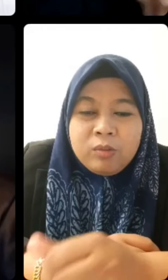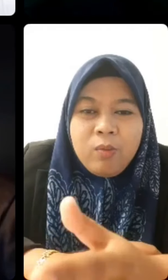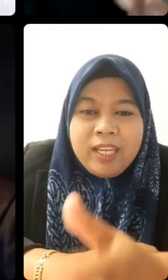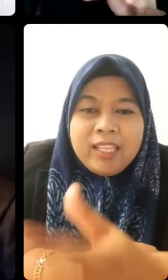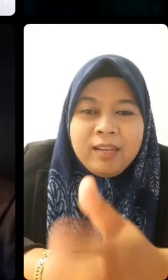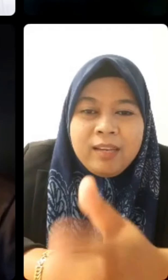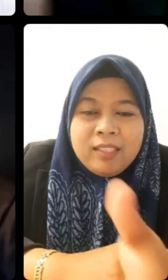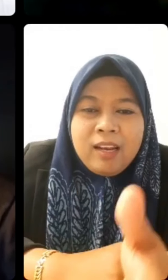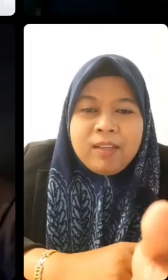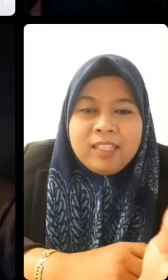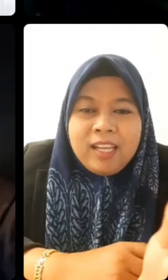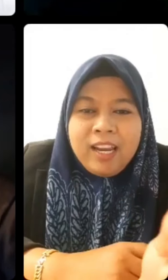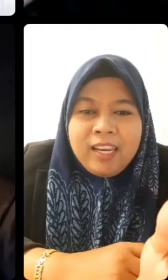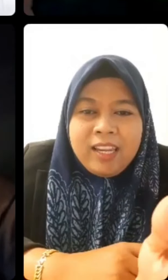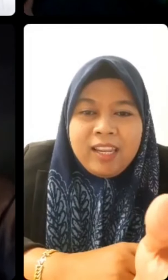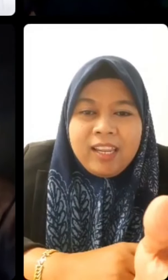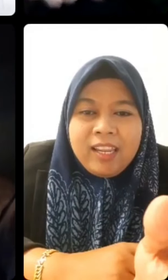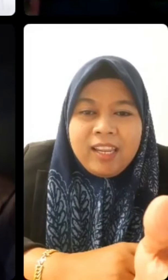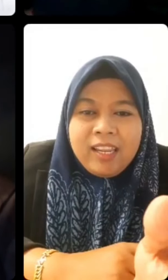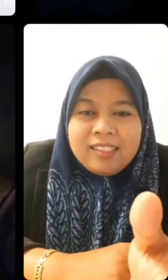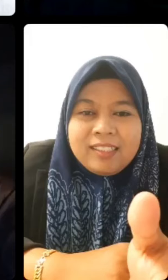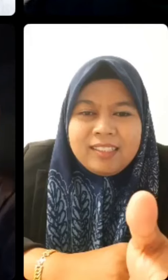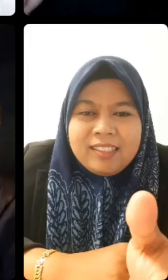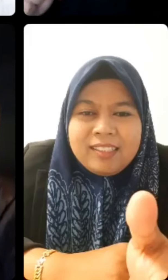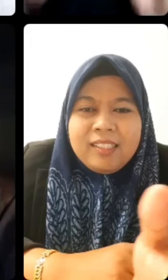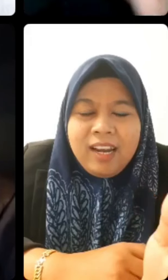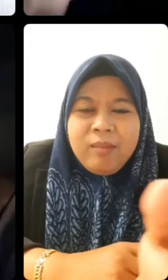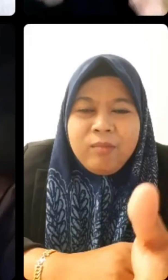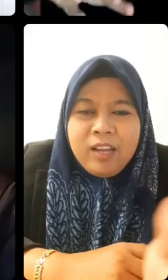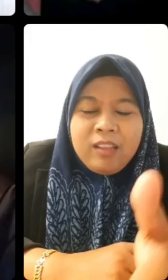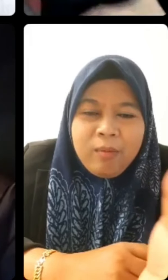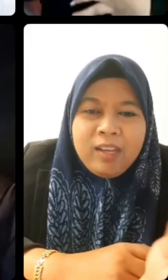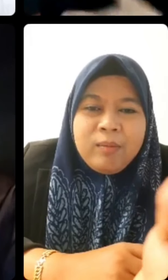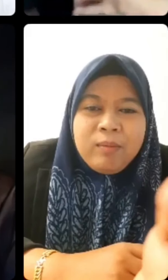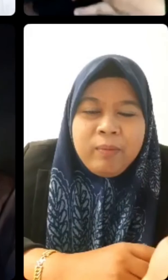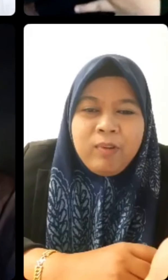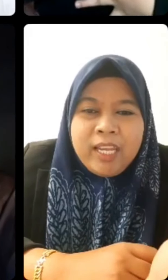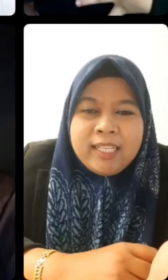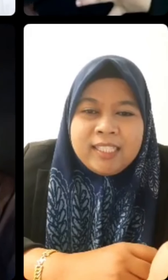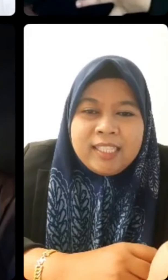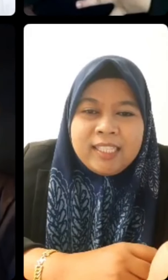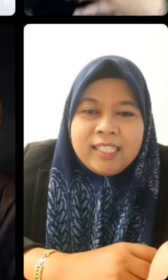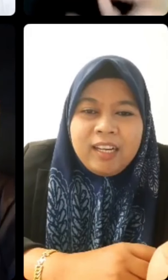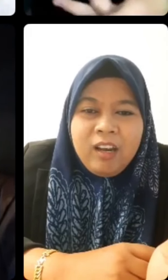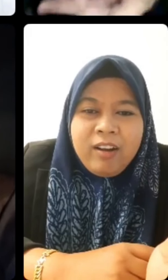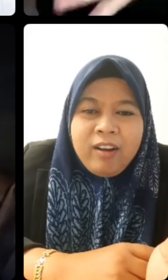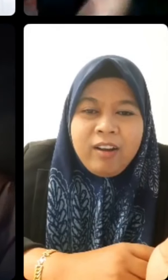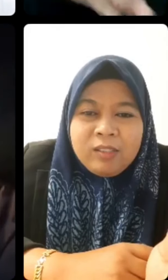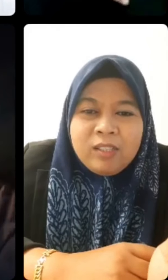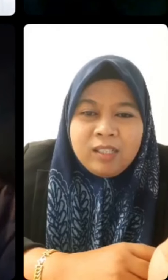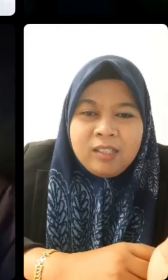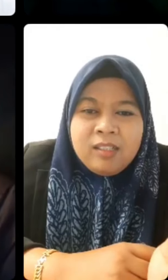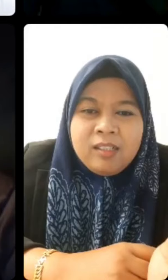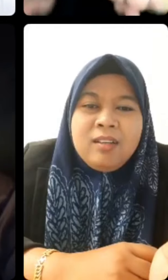susah untuk communicate, jadi belajarlah bahasa isyarat ni. Bahasa isyarat ni mudah. Kalau tak boleh, kita boleh menulis. Kalau